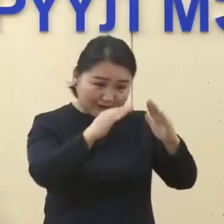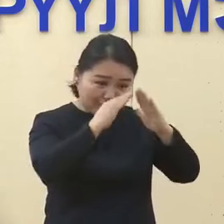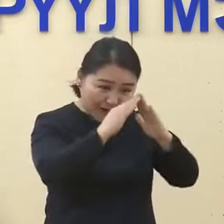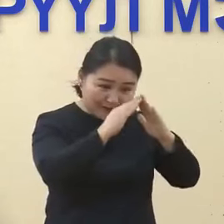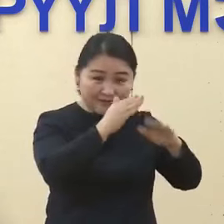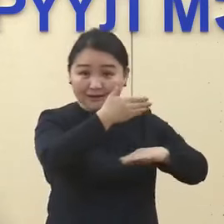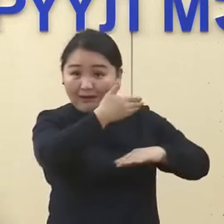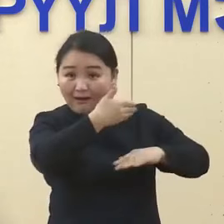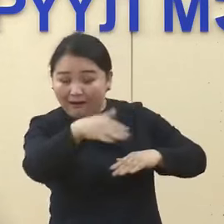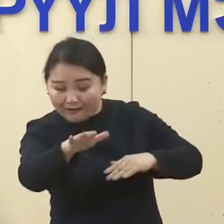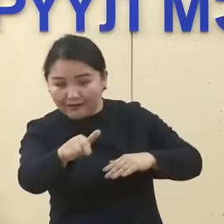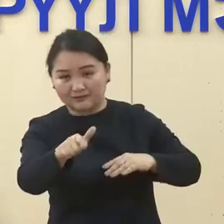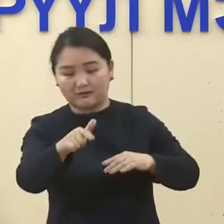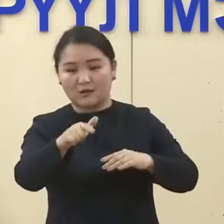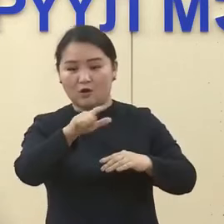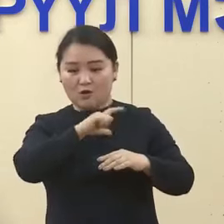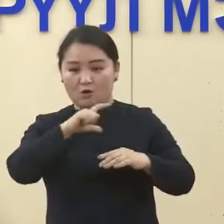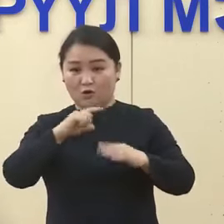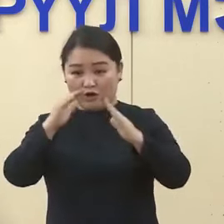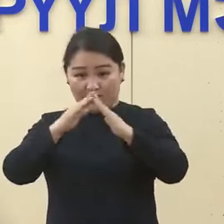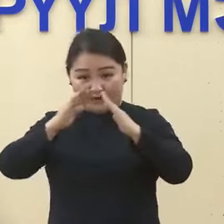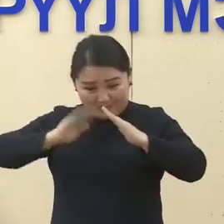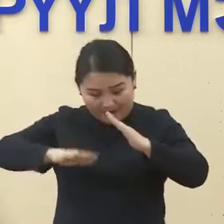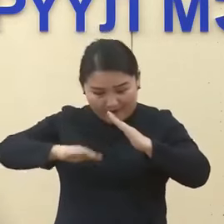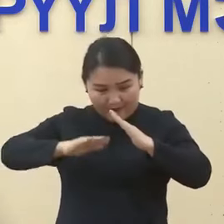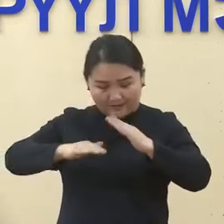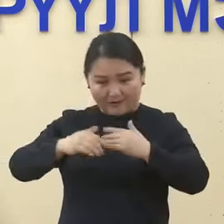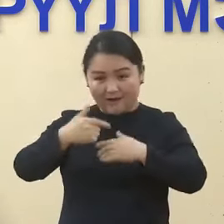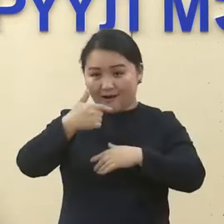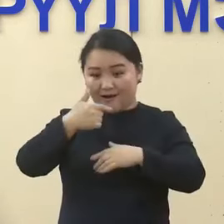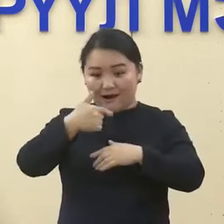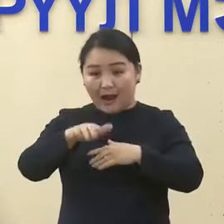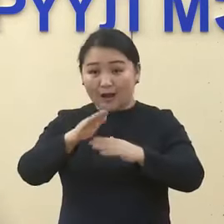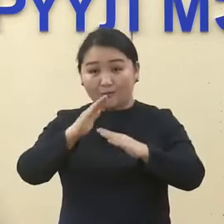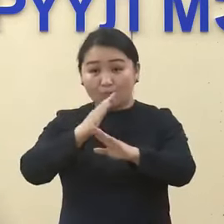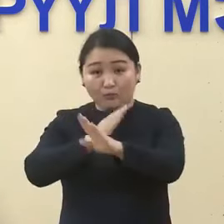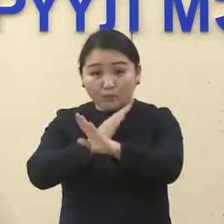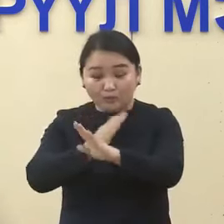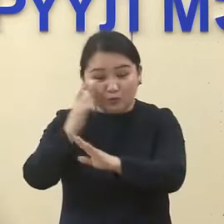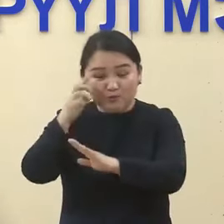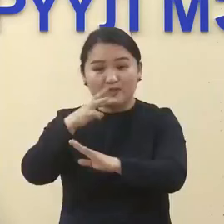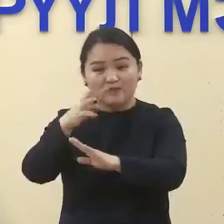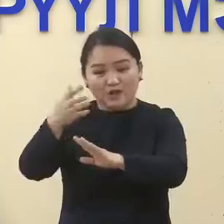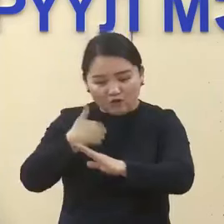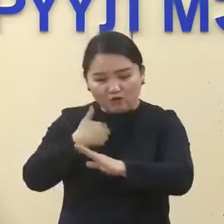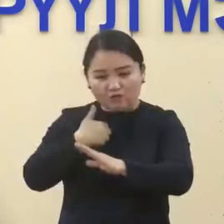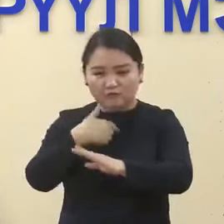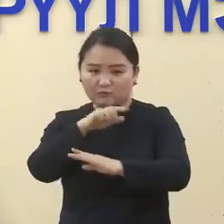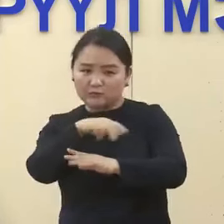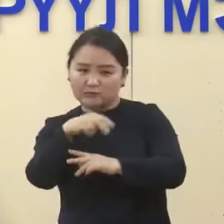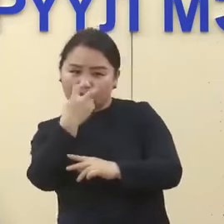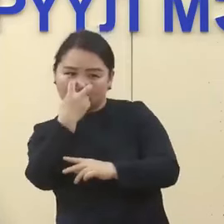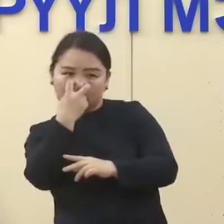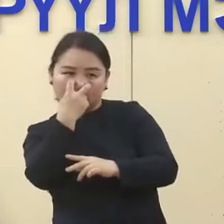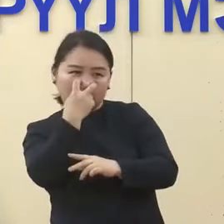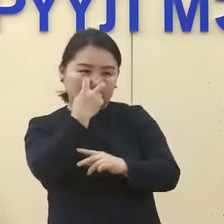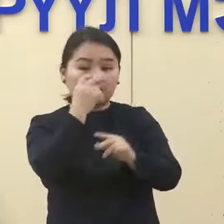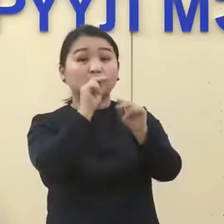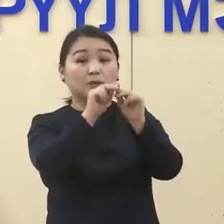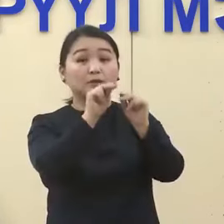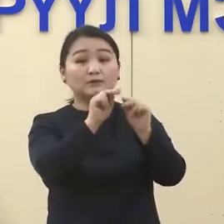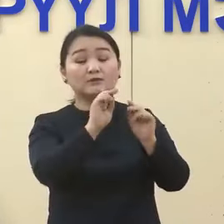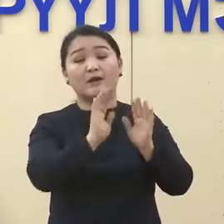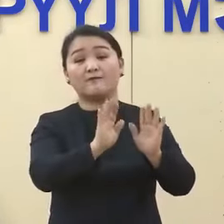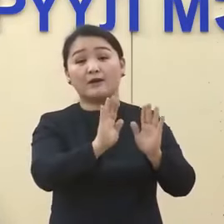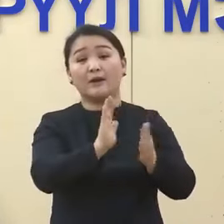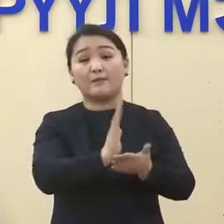одоо чөлөөтэй явахт нь бас анхааруулга өгөх зорилгоор тийм үйл ажиллагааг бол манай шуурхай штабас бас зохион байгуулж байгаа давхар тийм.